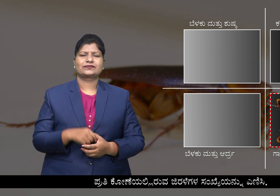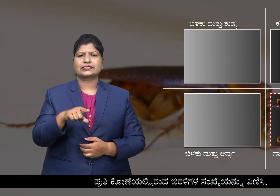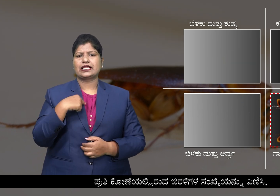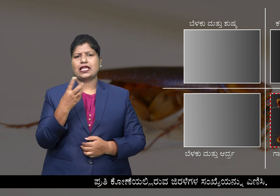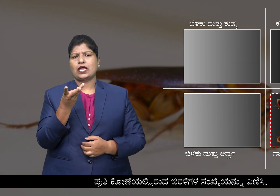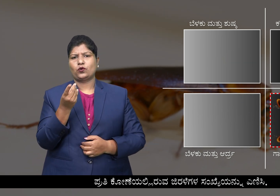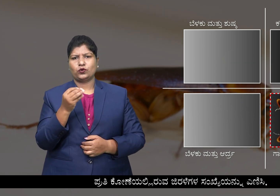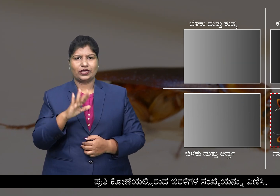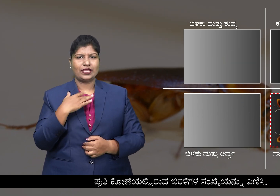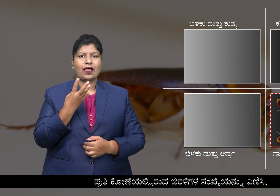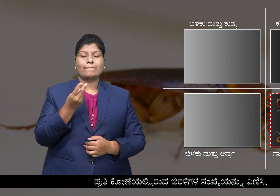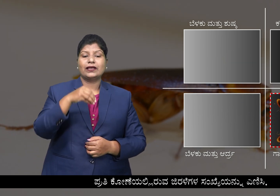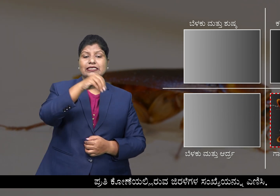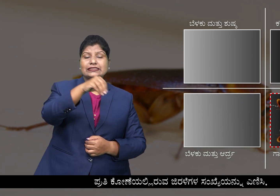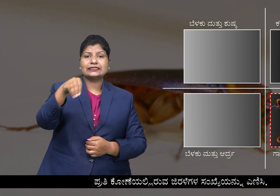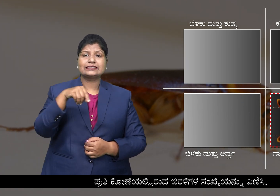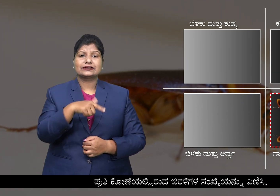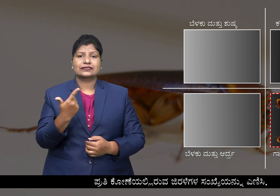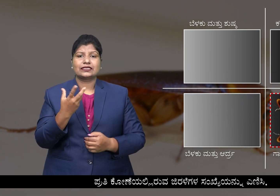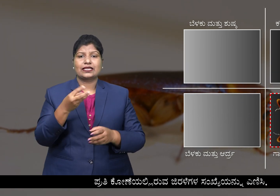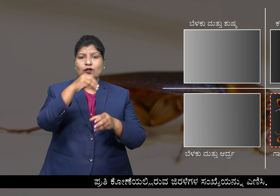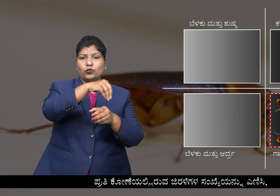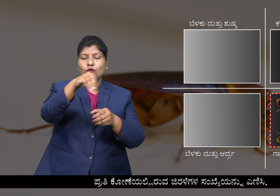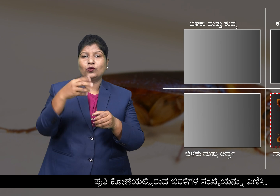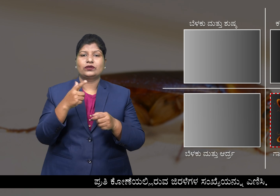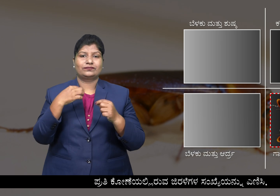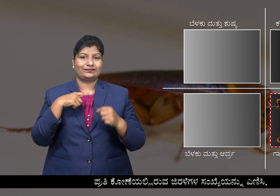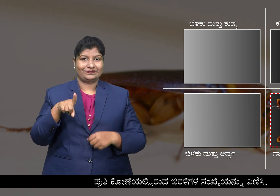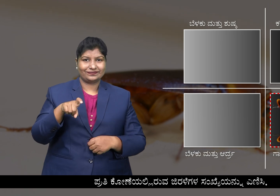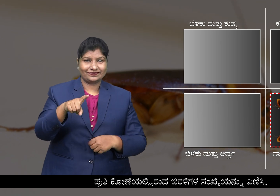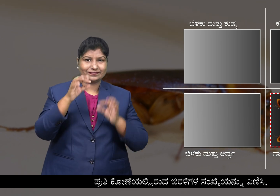ಪ್ರತಿ ಕೋಣೆಯಲ್ಲಿರುವ ಜಿರಳೆಗಳ ಸಂಖ್ಯೆಯನ್ನ ಎಣಿಸಿ.